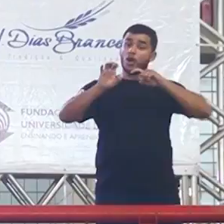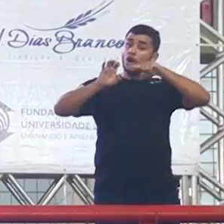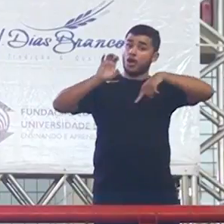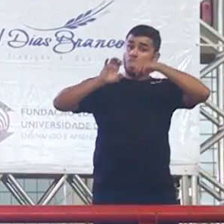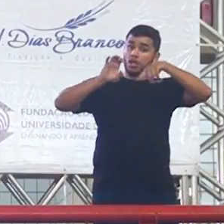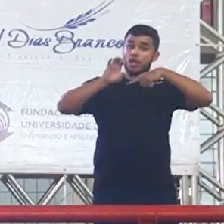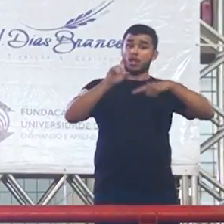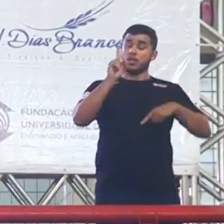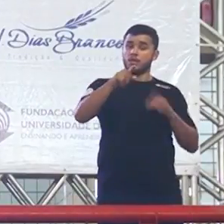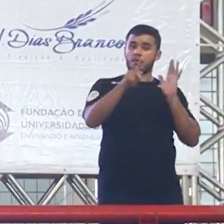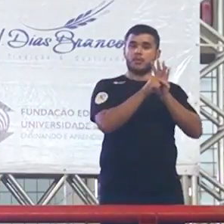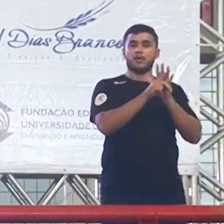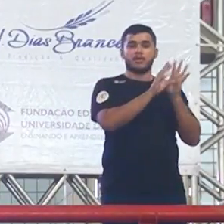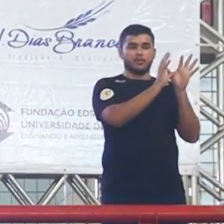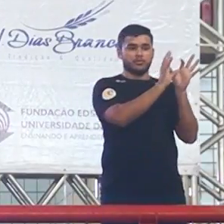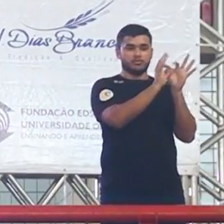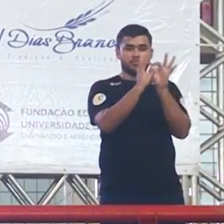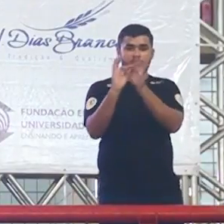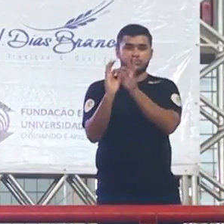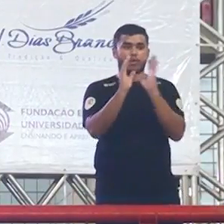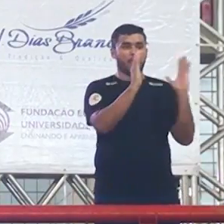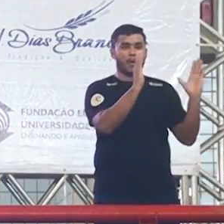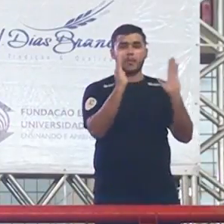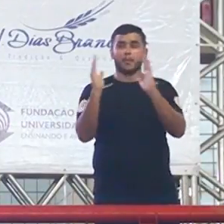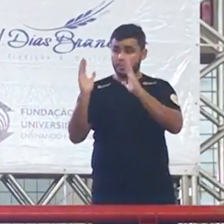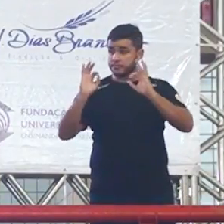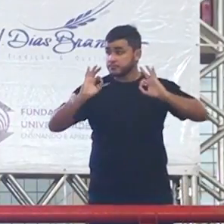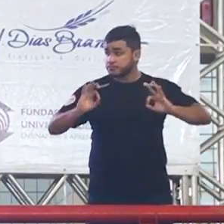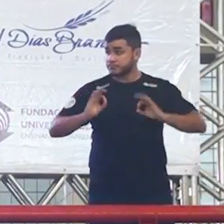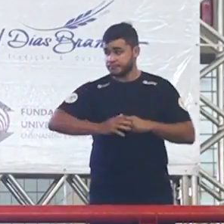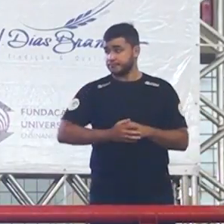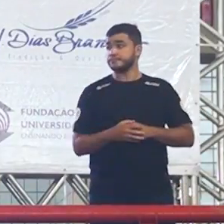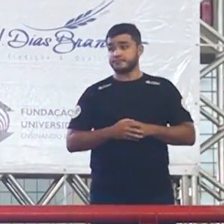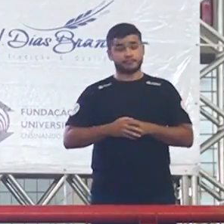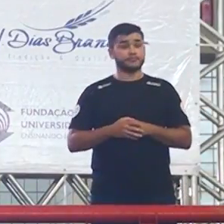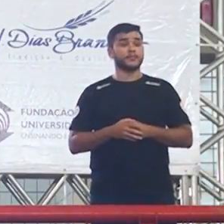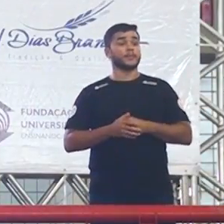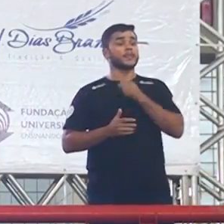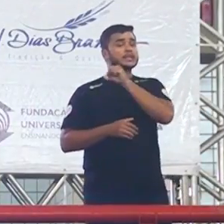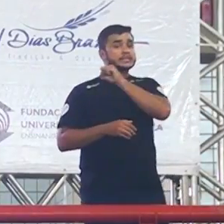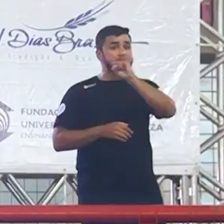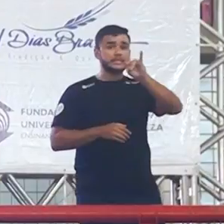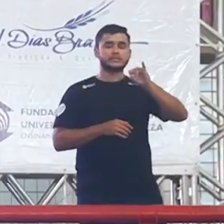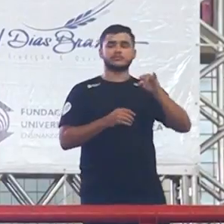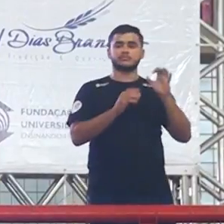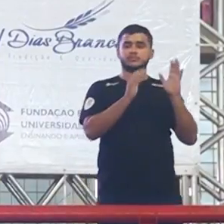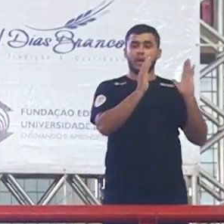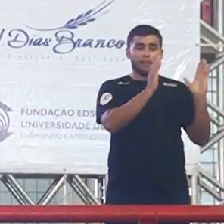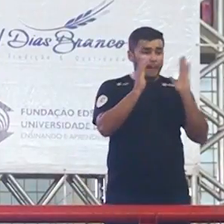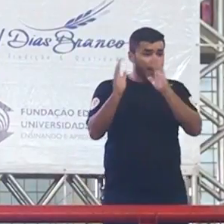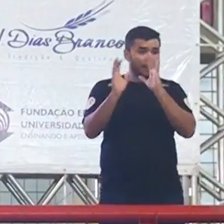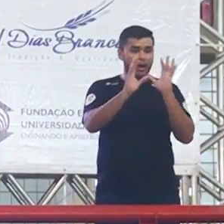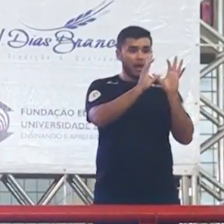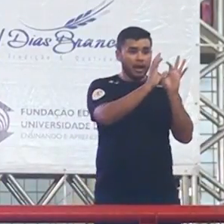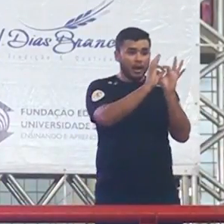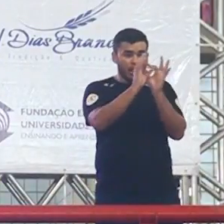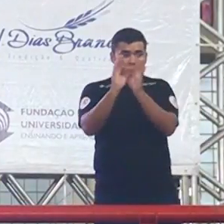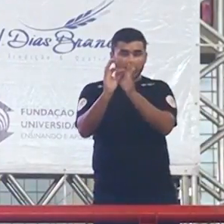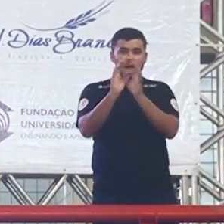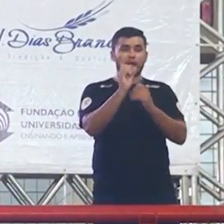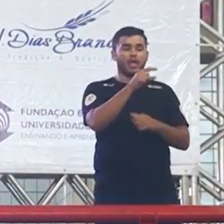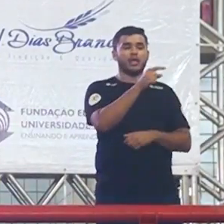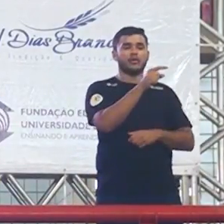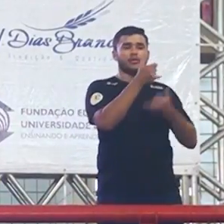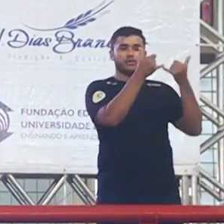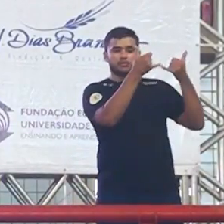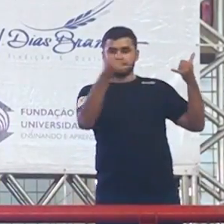mantém os elétrons, como, pessoal, para gerar corrente? Organizado. Sempre que os elétrons ficam organizados, eu tenho uma corrente